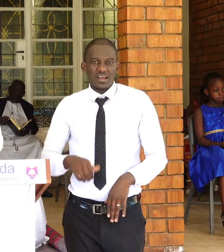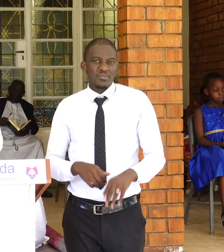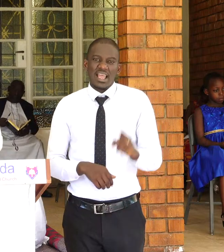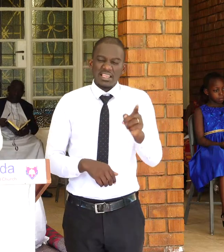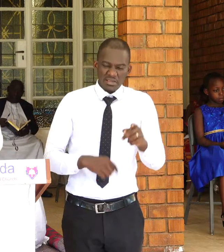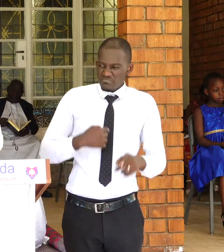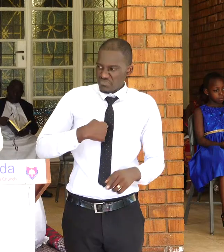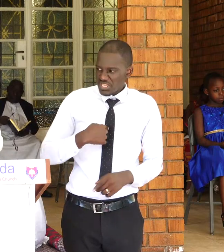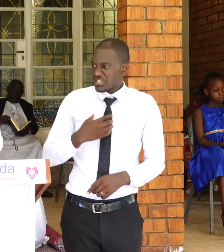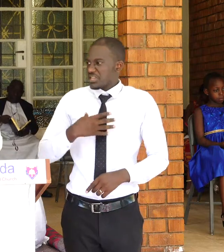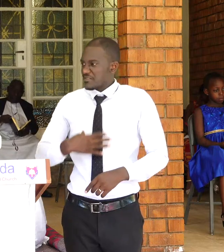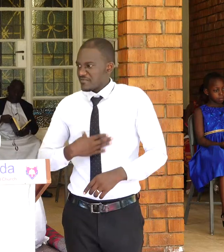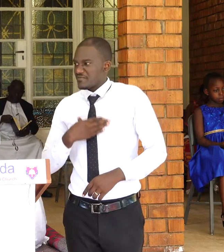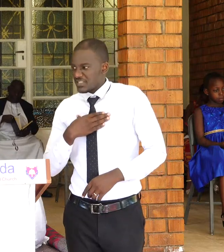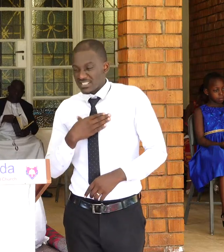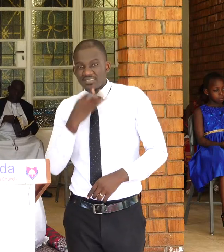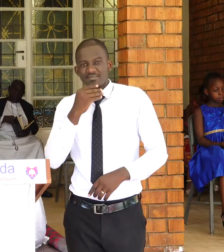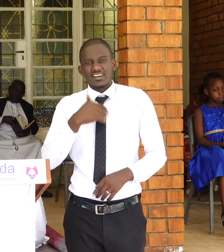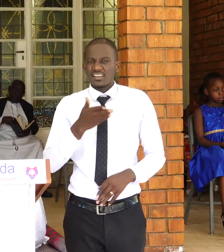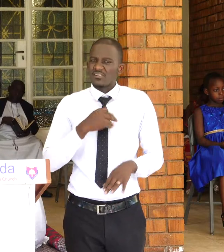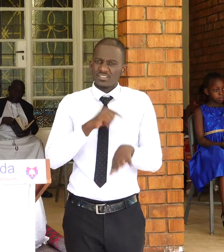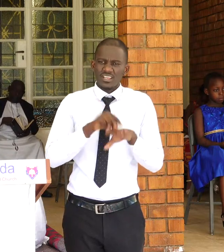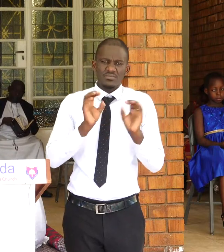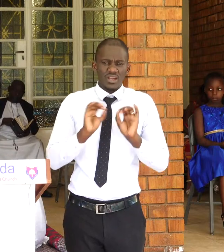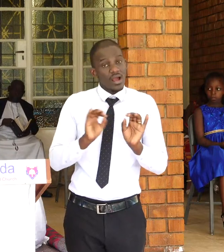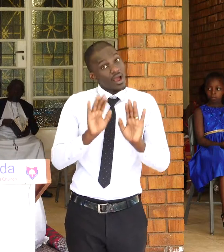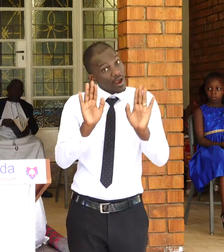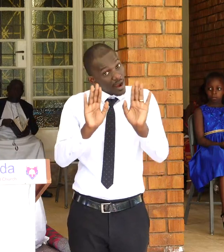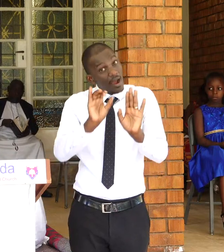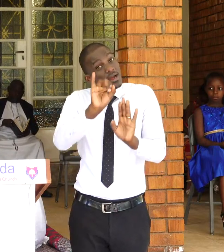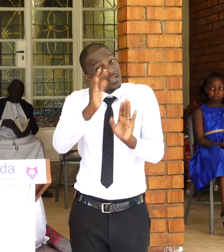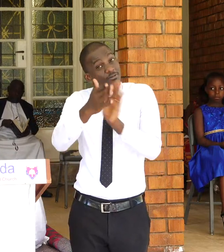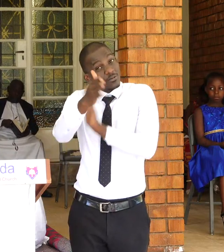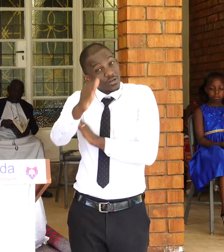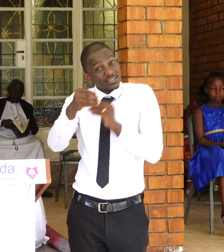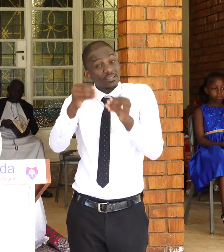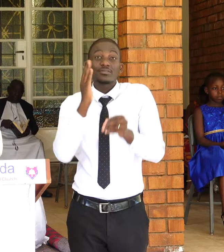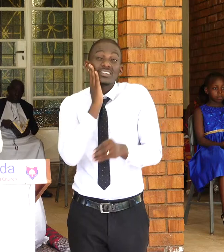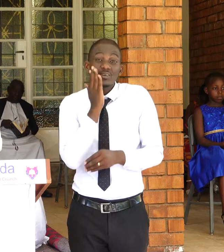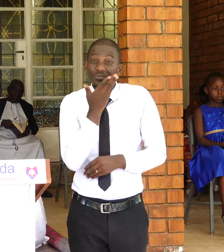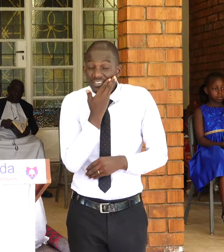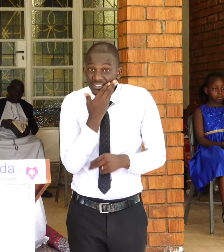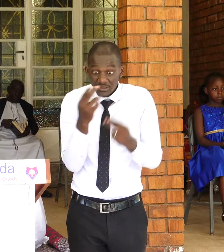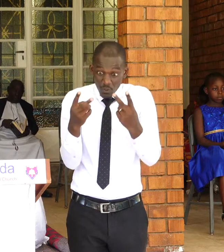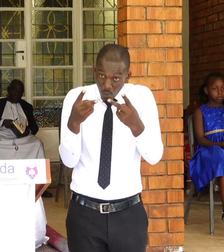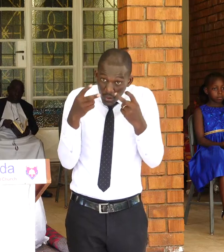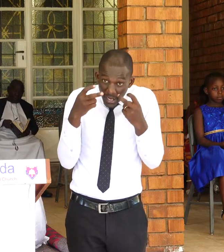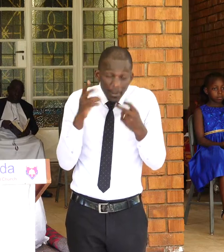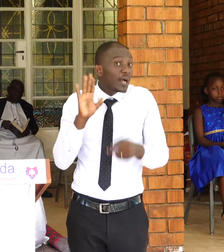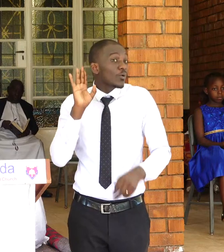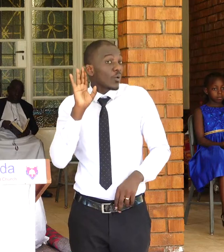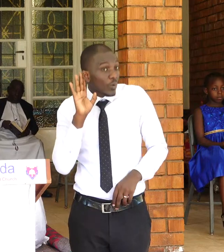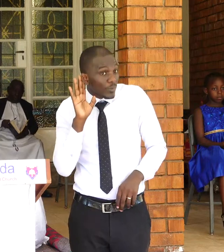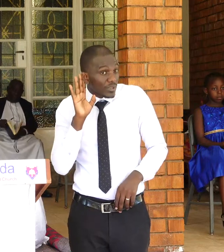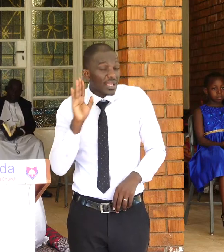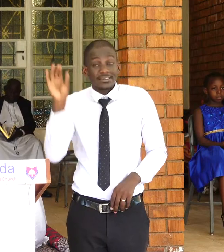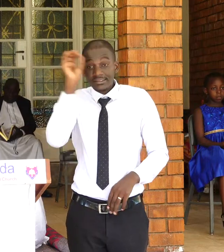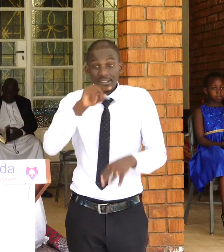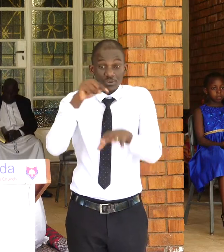taata. Bw'obanga Katonda akuwadde ekisa n'obeera ng'ondaba ng'ompulira, obwo